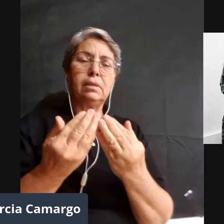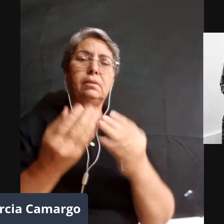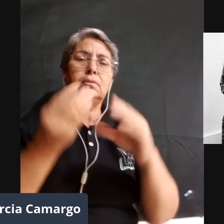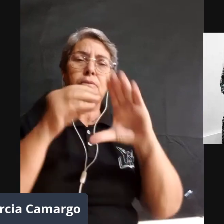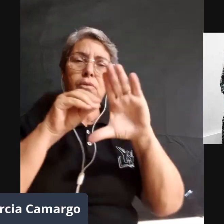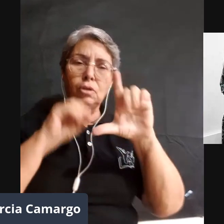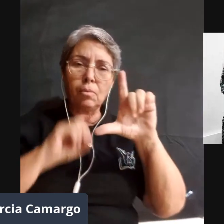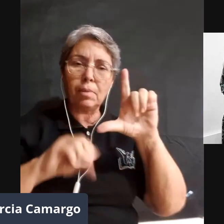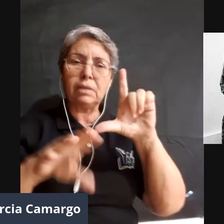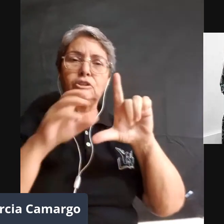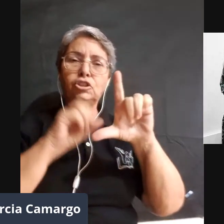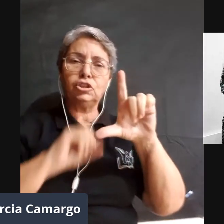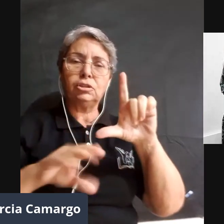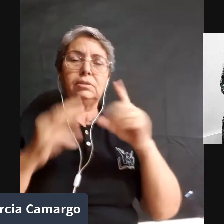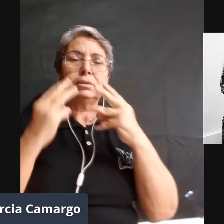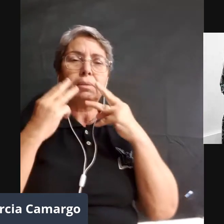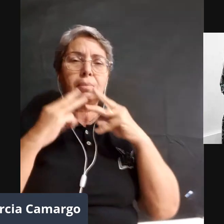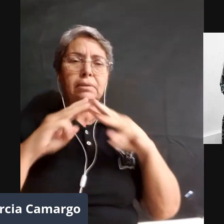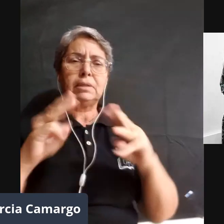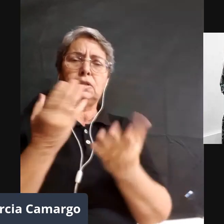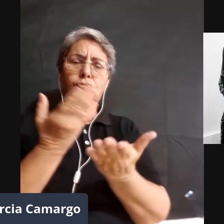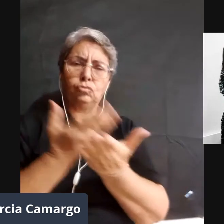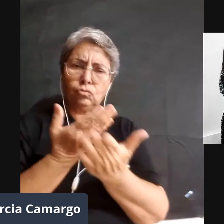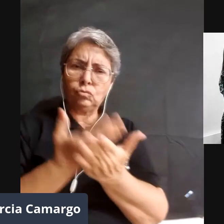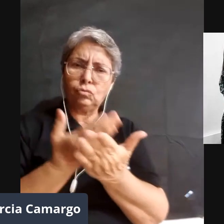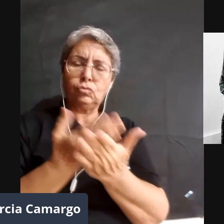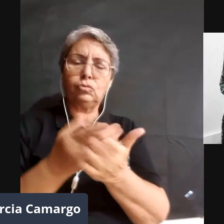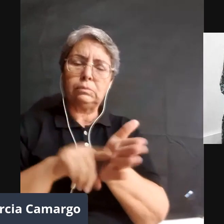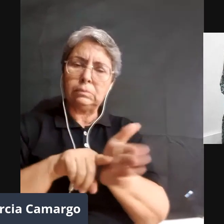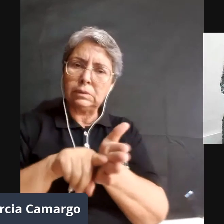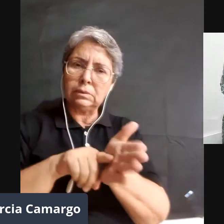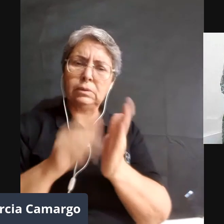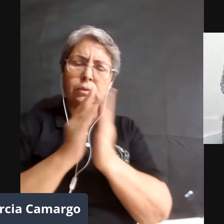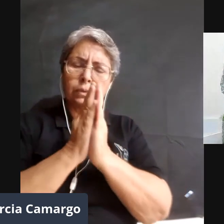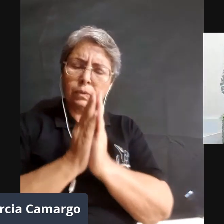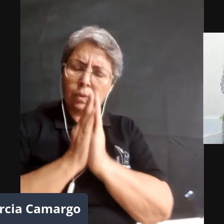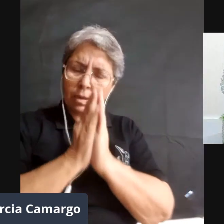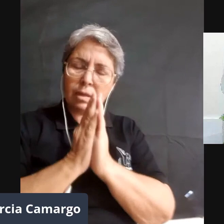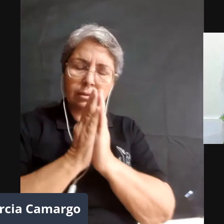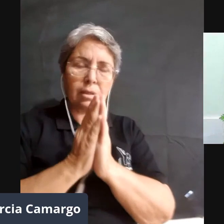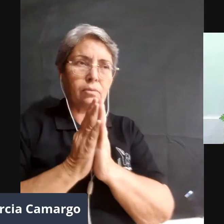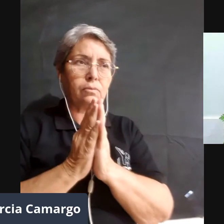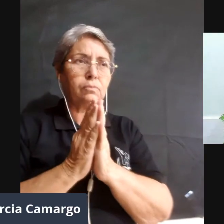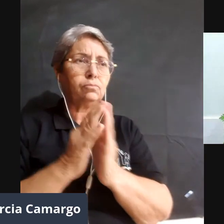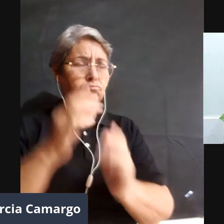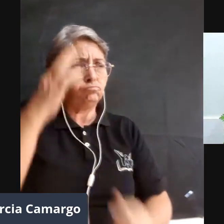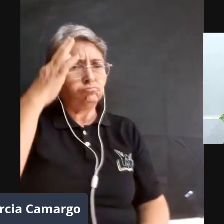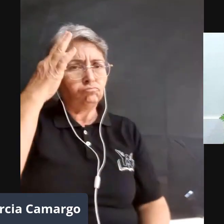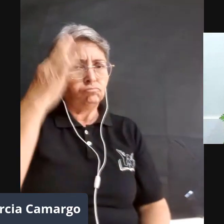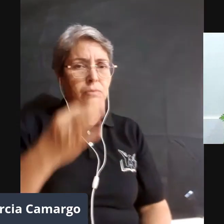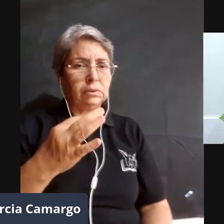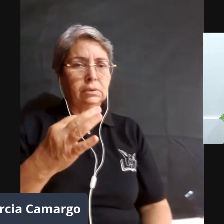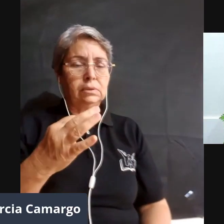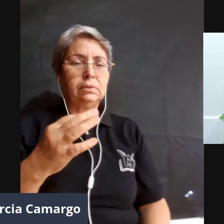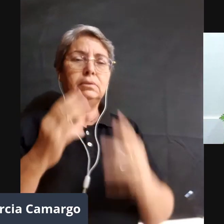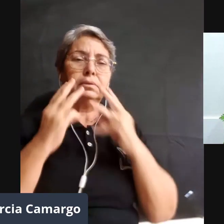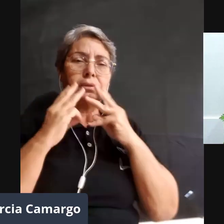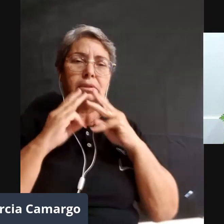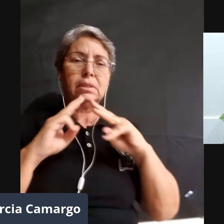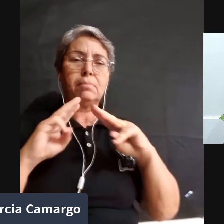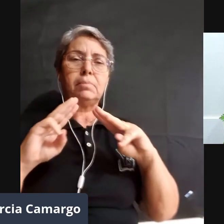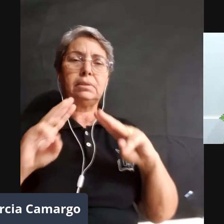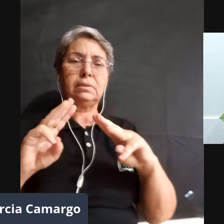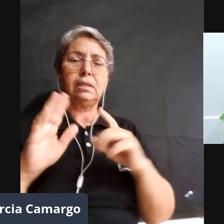foram preparadas com muito estudo, com muito carinho e com muita oração. E nós temos certeza de que essas mensagens podem trazer